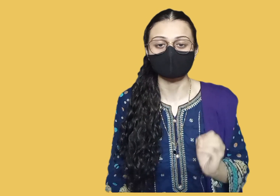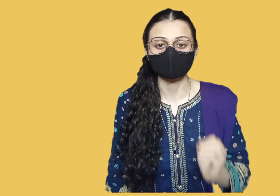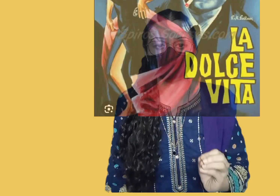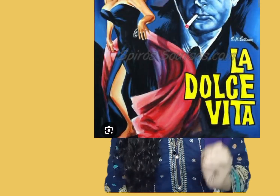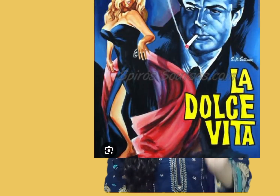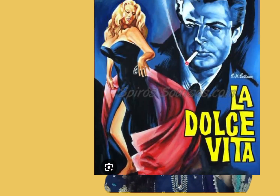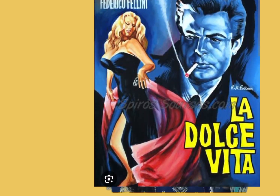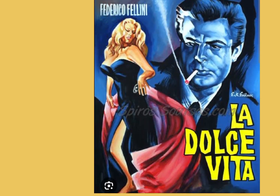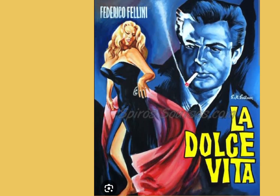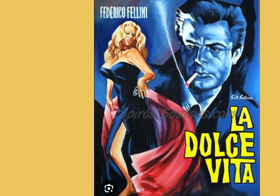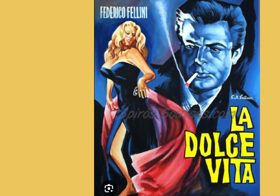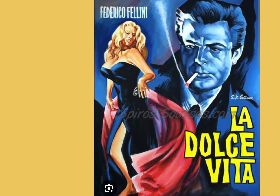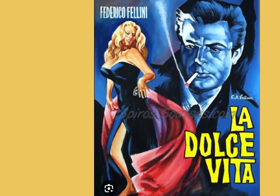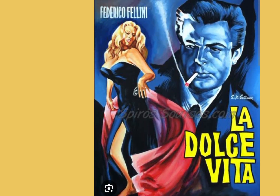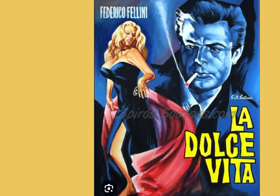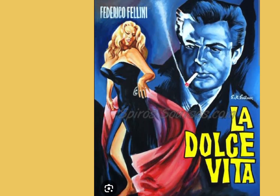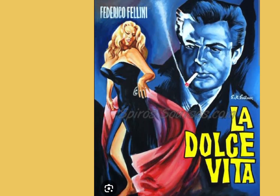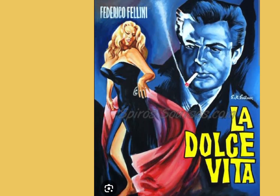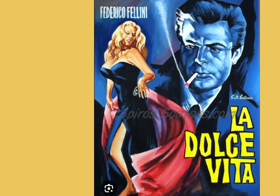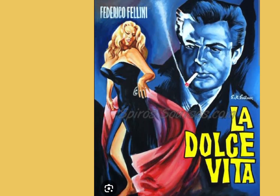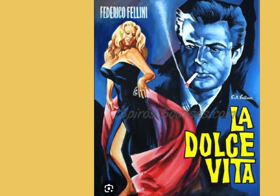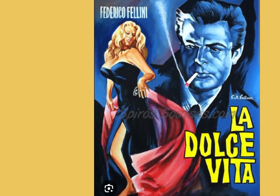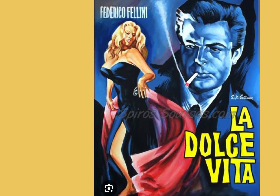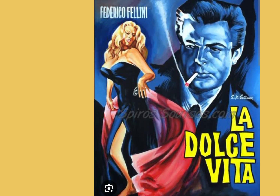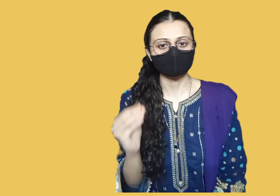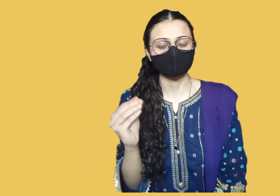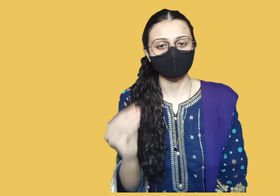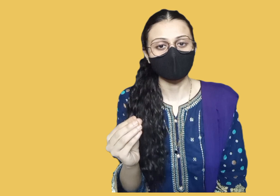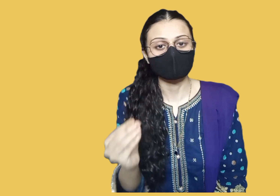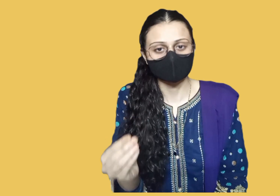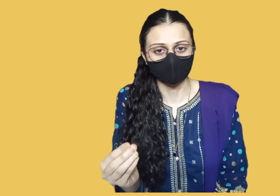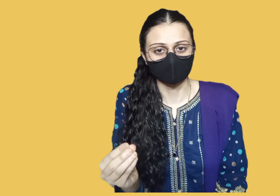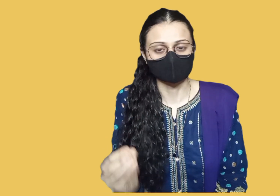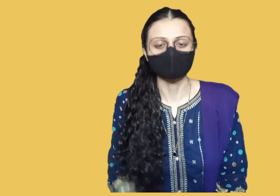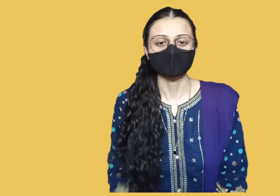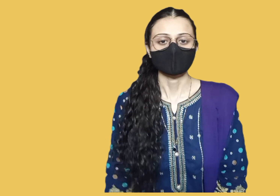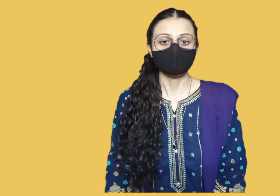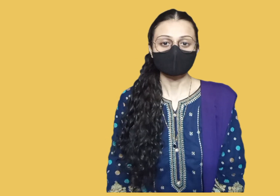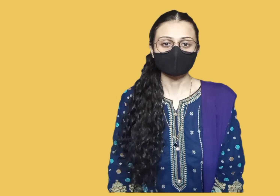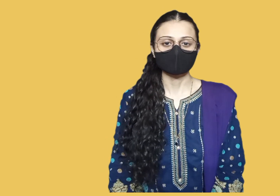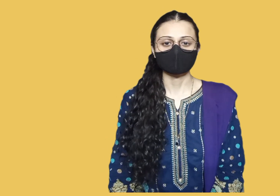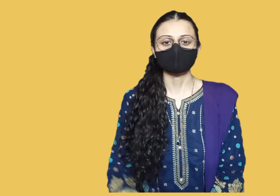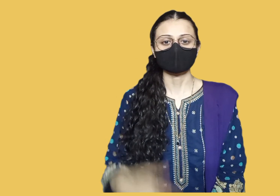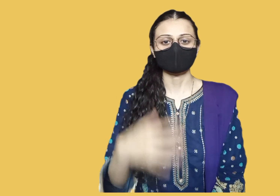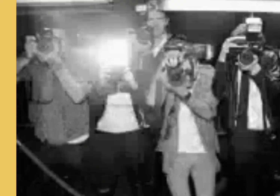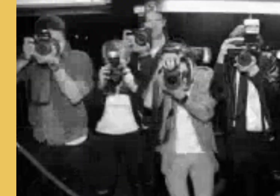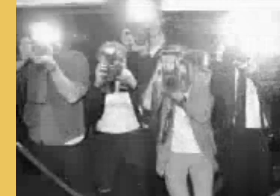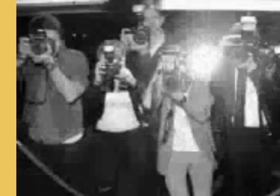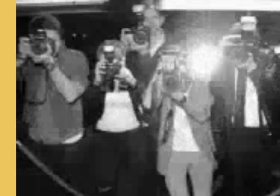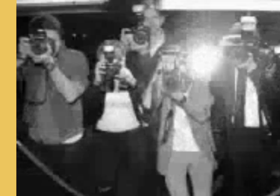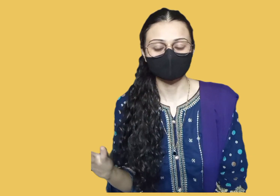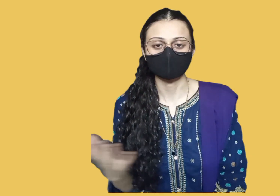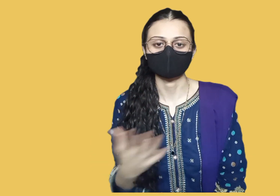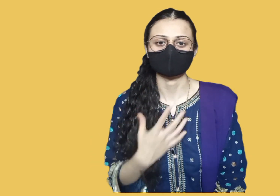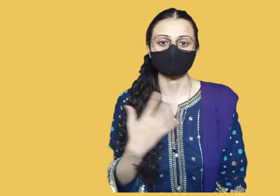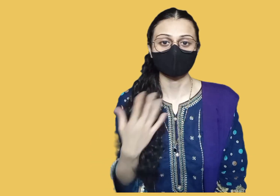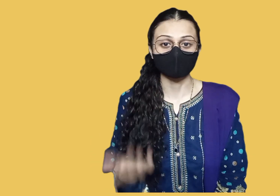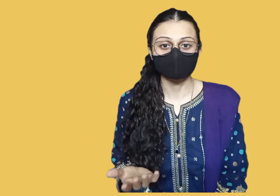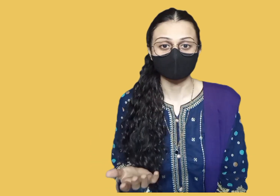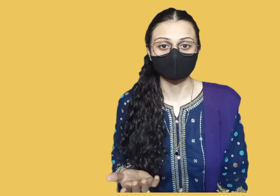मूवी का नाम था ला डॉल्सी वीटा। उसमें एक कैरेक्टर था पेप्स के नाम से। वो क्या करता था कि वो जितने भी रिच पीपल होते थे, हाई स्टैंडर्ड लोग